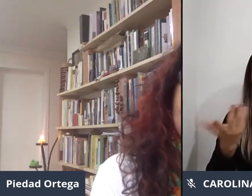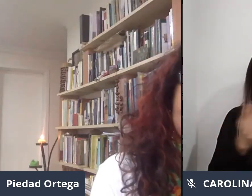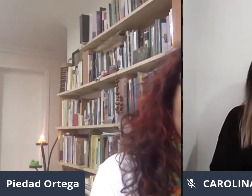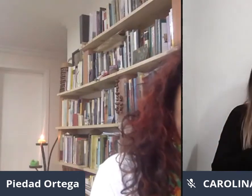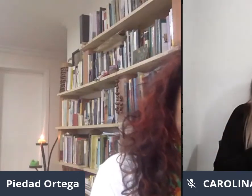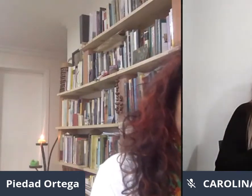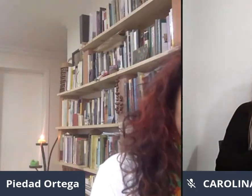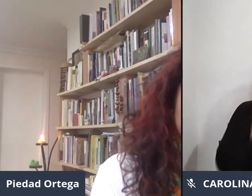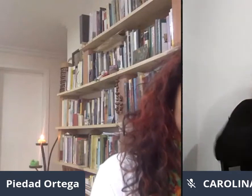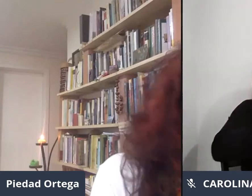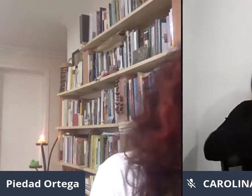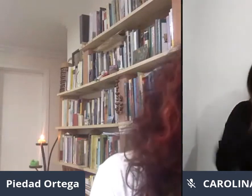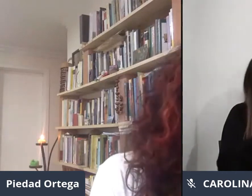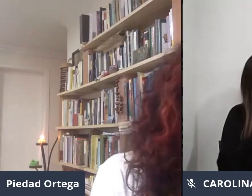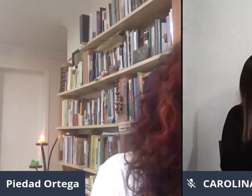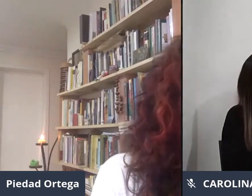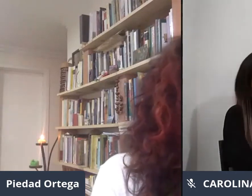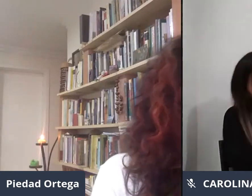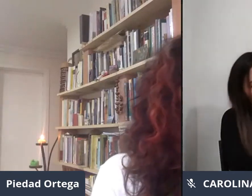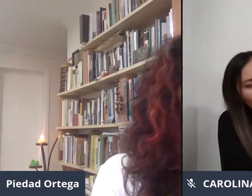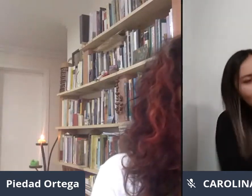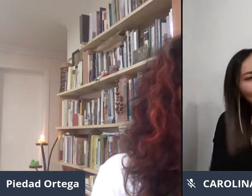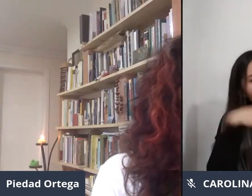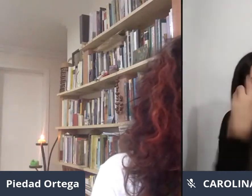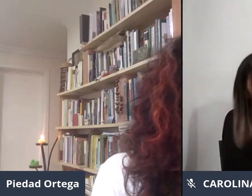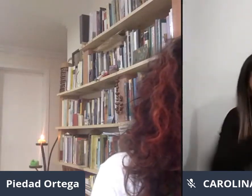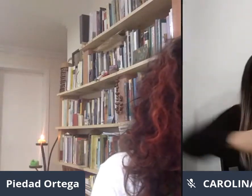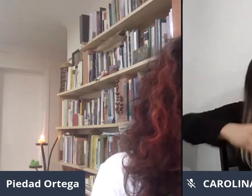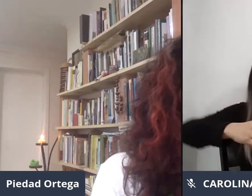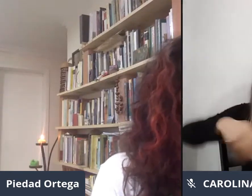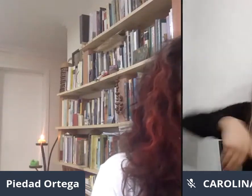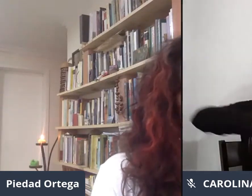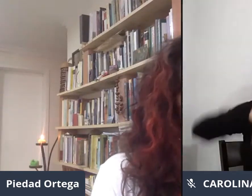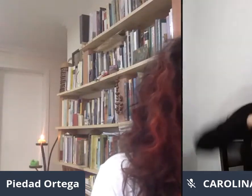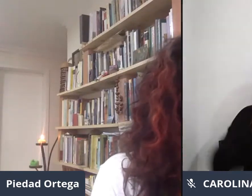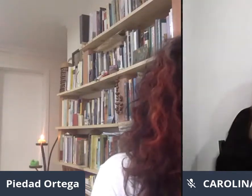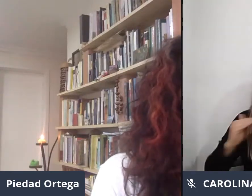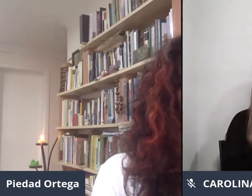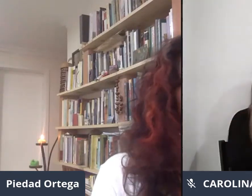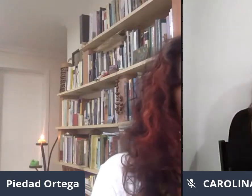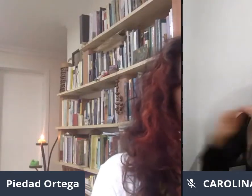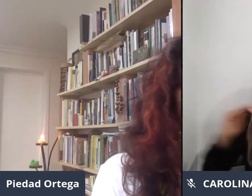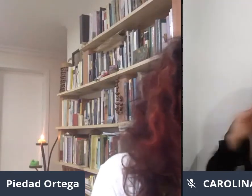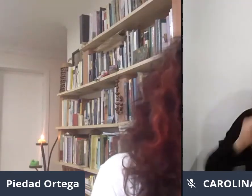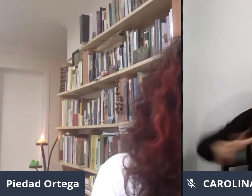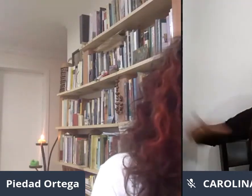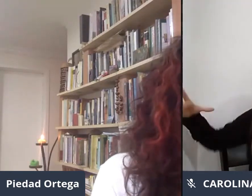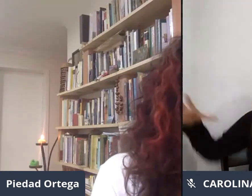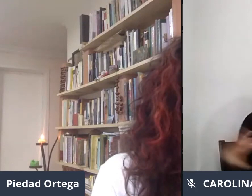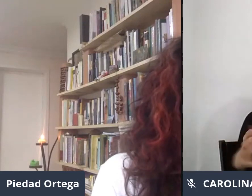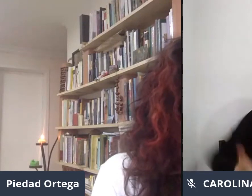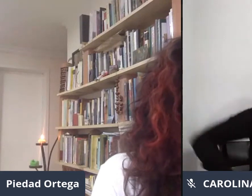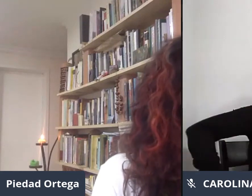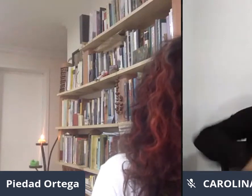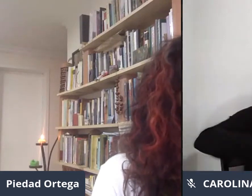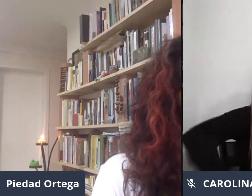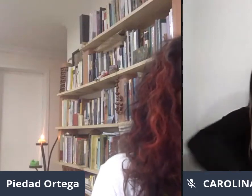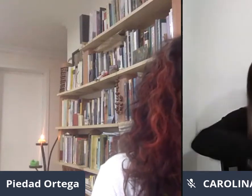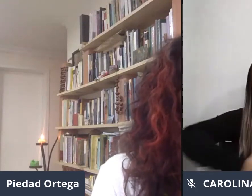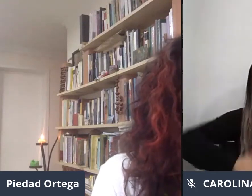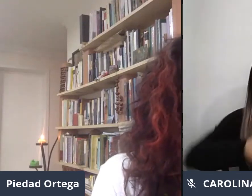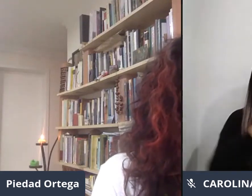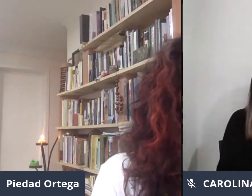vecinos, de familias, de cuadras, hacer juntanza con las organizaciones para hacer